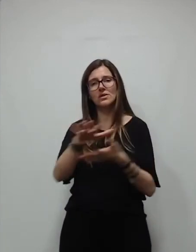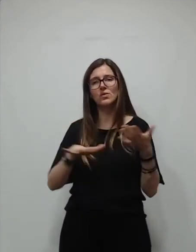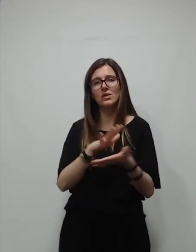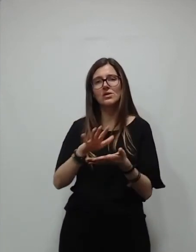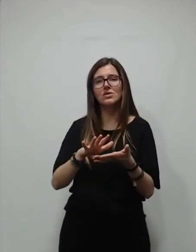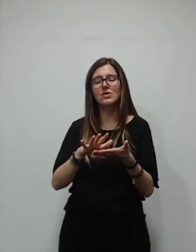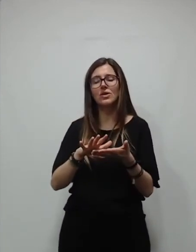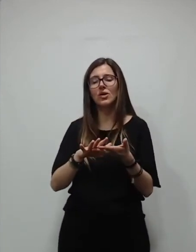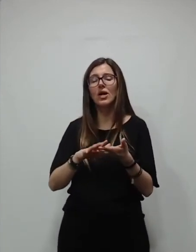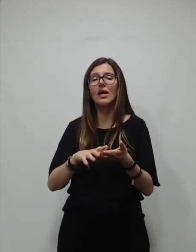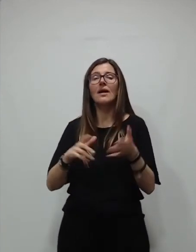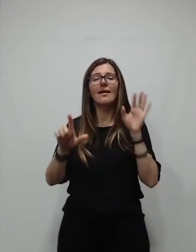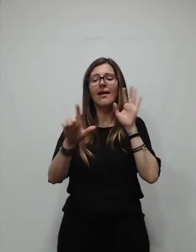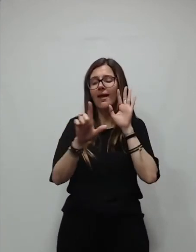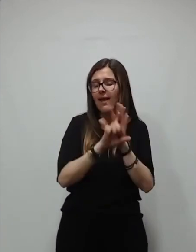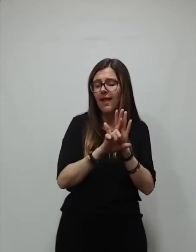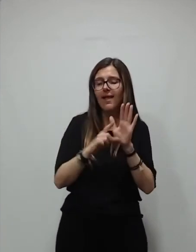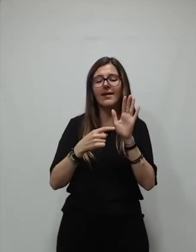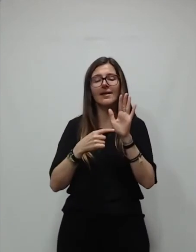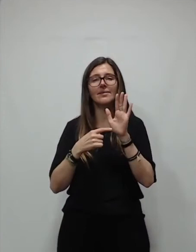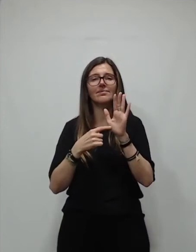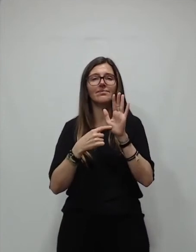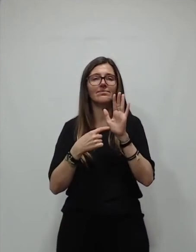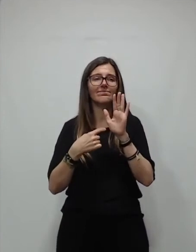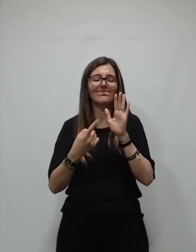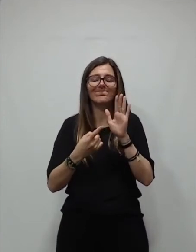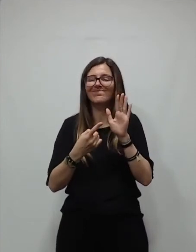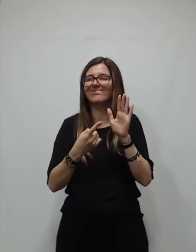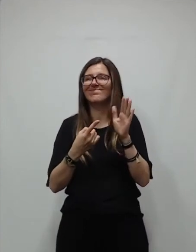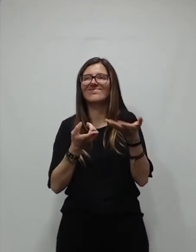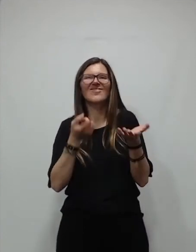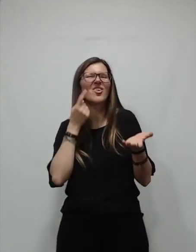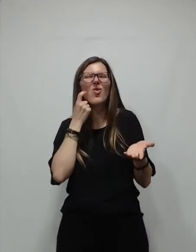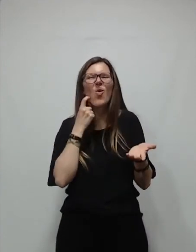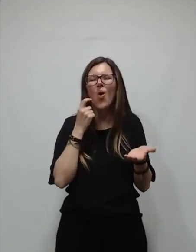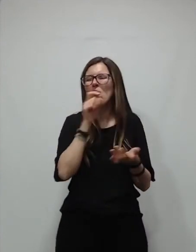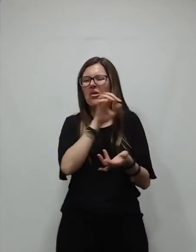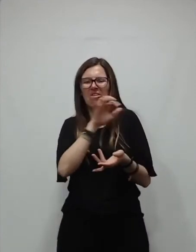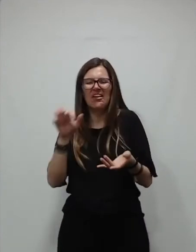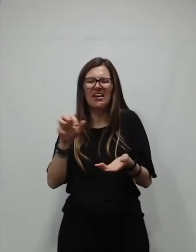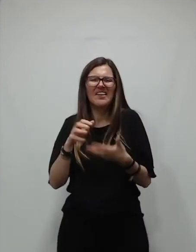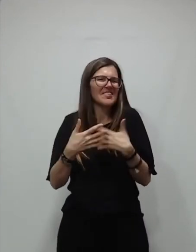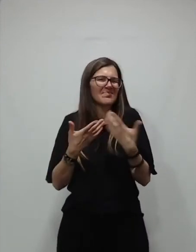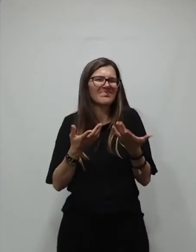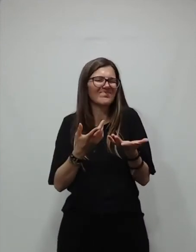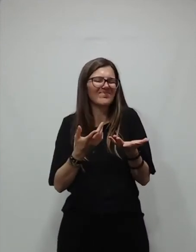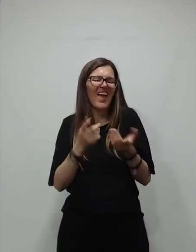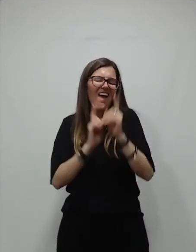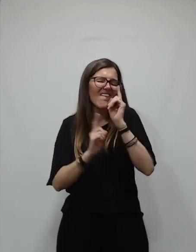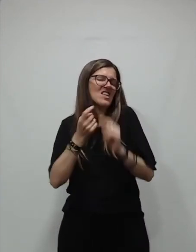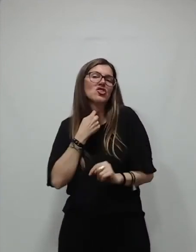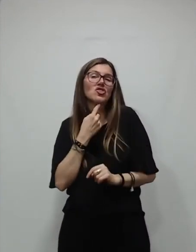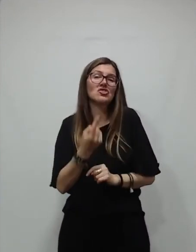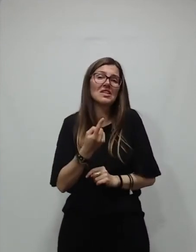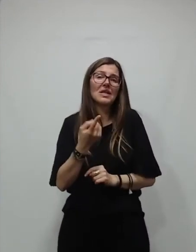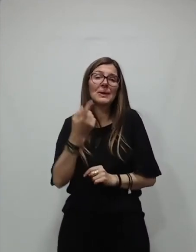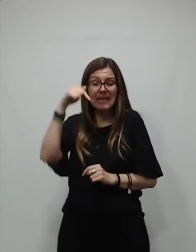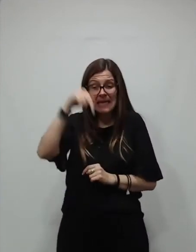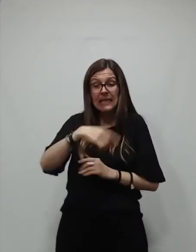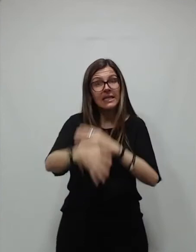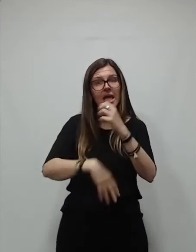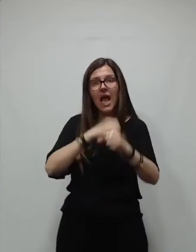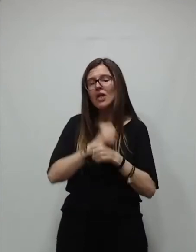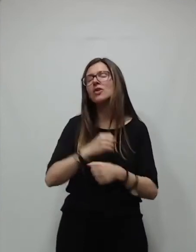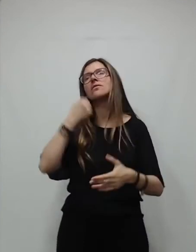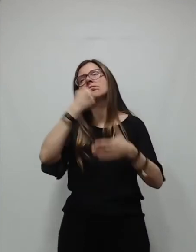la 19.529, que son leyes, números y letras. Este año hemos trabajado muchísimo y hemos